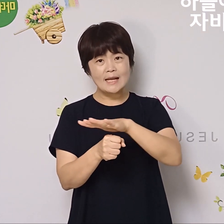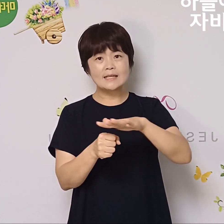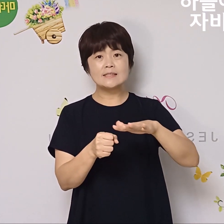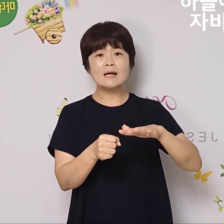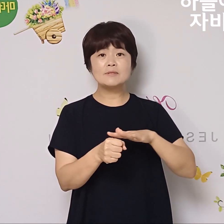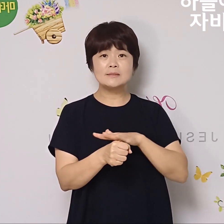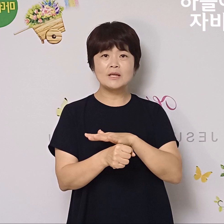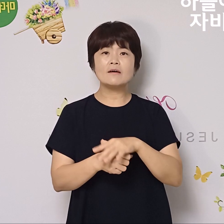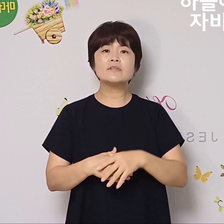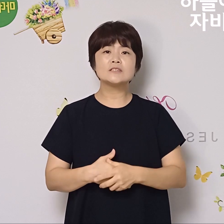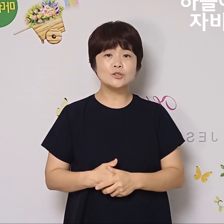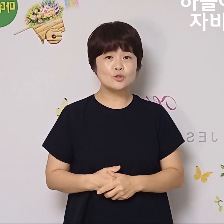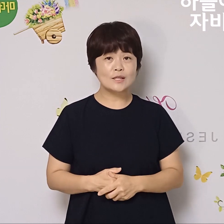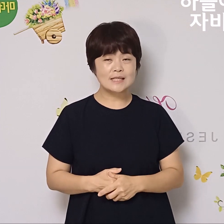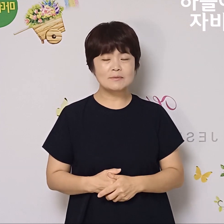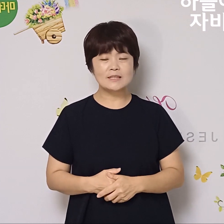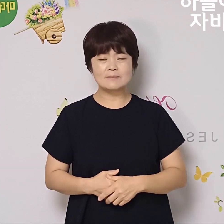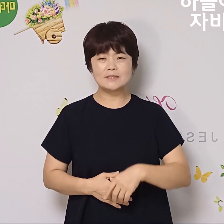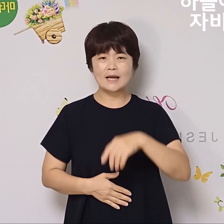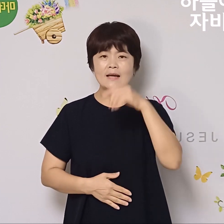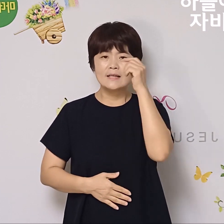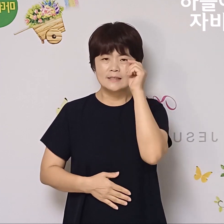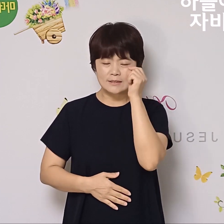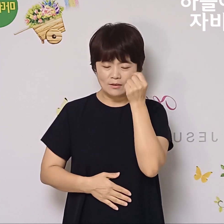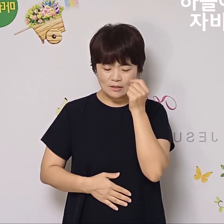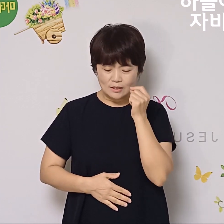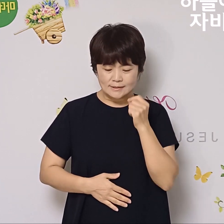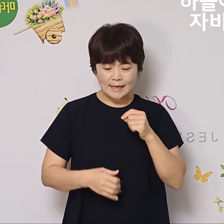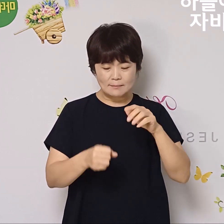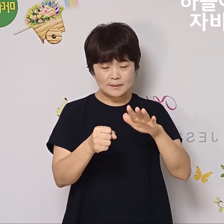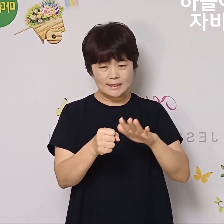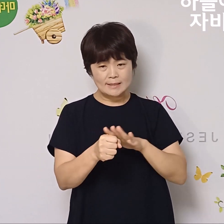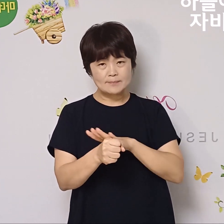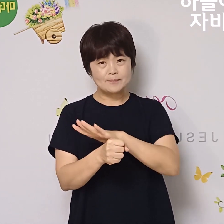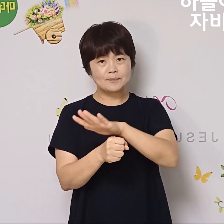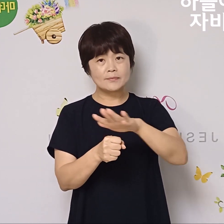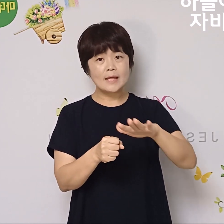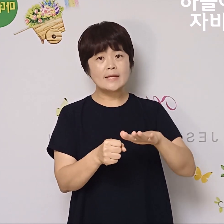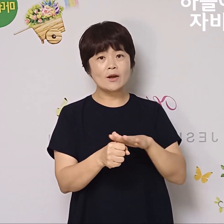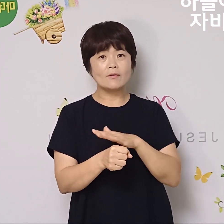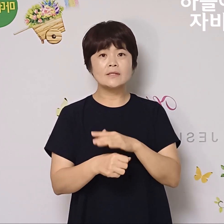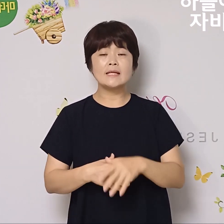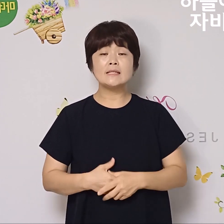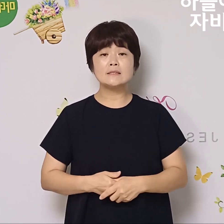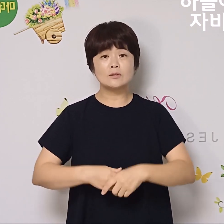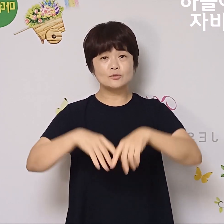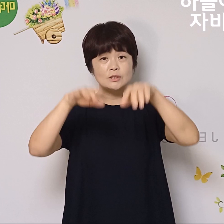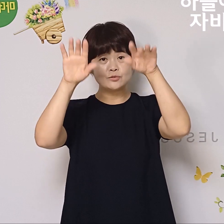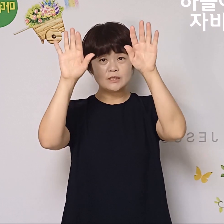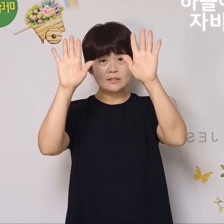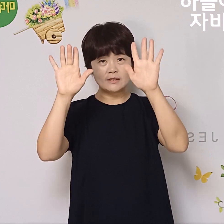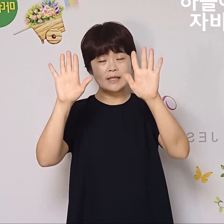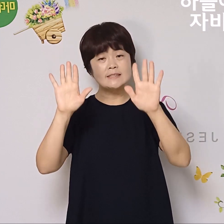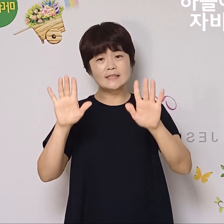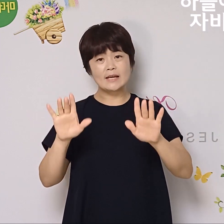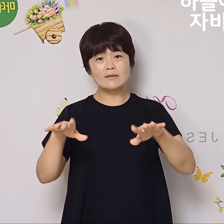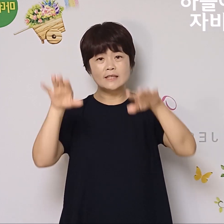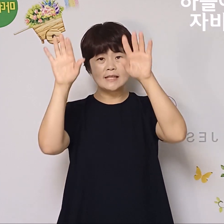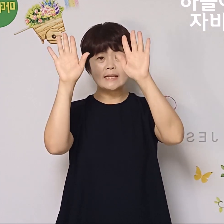사랑을 합치면 긍휼과 자비가 됩니다. 그래서 자비, 내리는 건 우리 눈이 이렇게 내리잖아요. 그냥